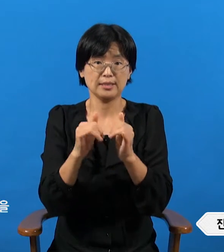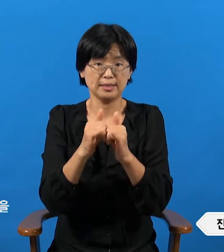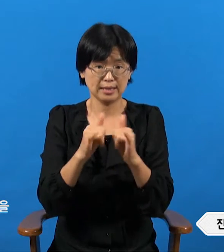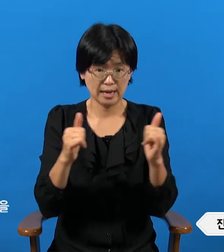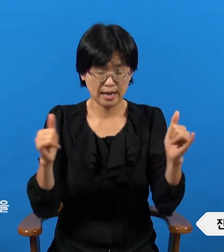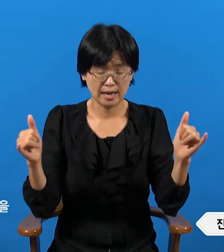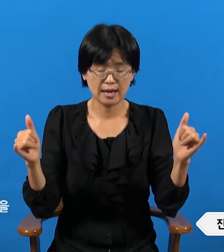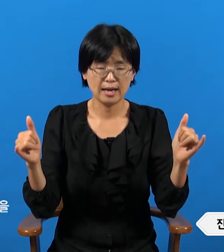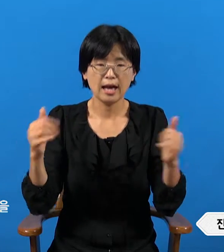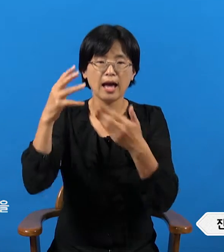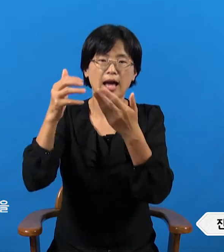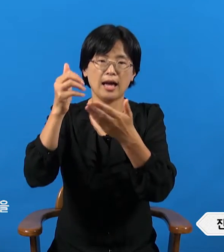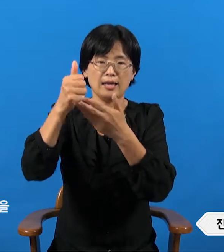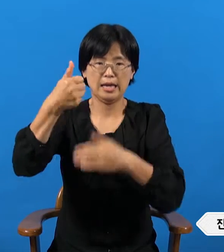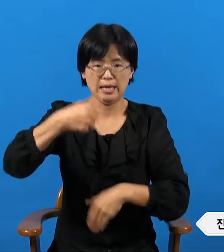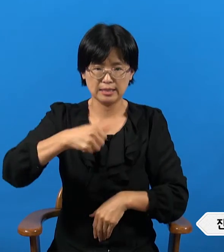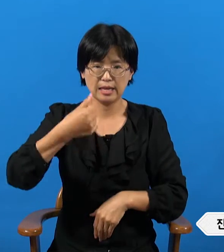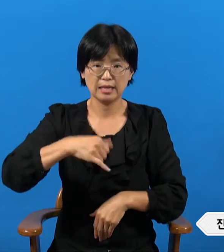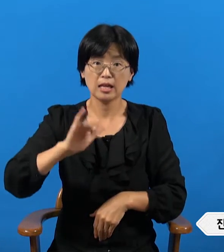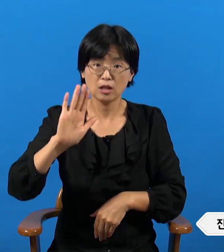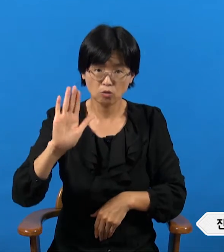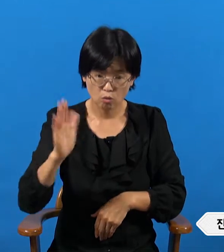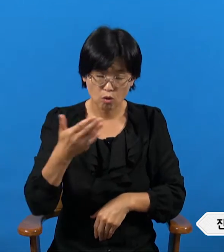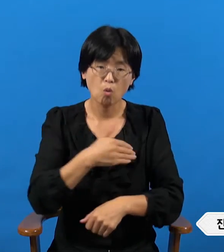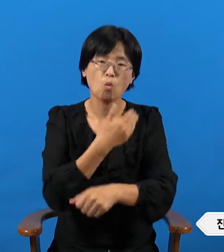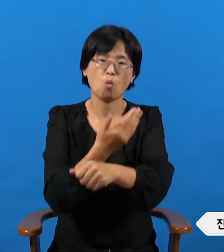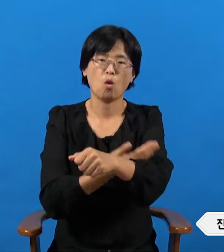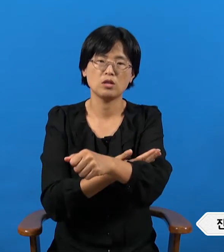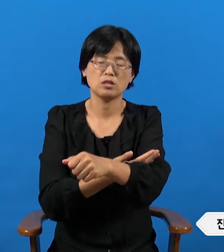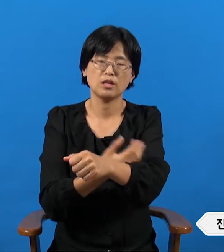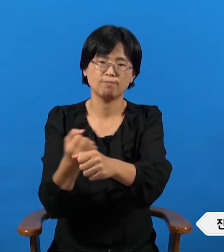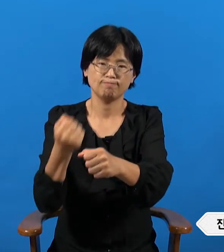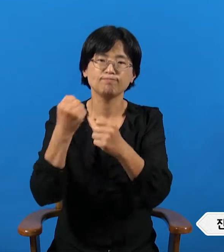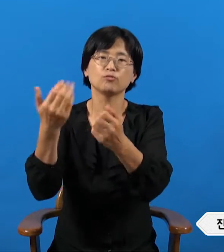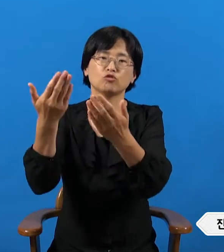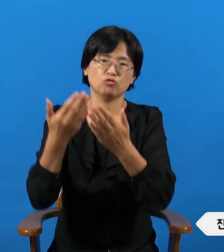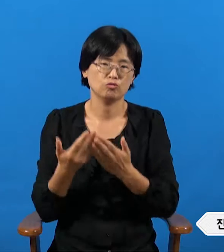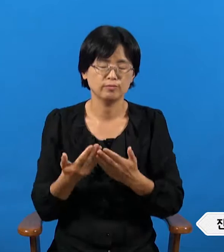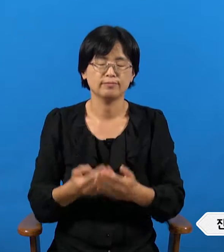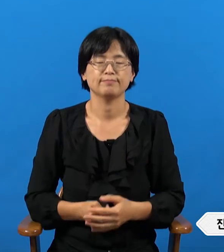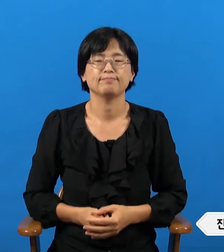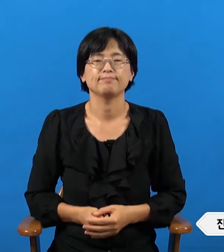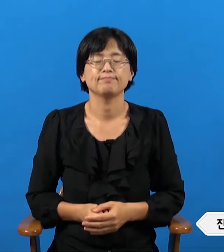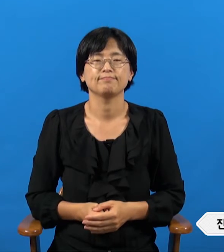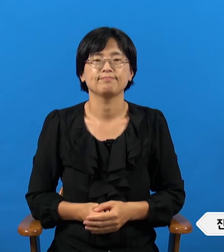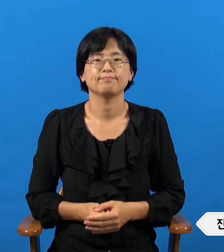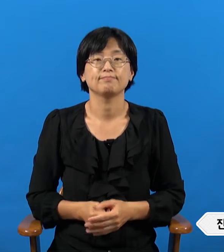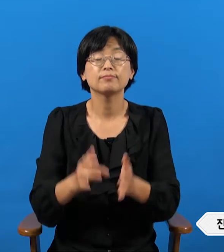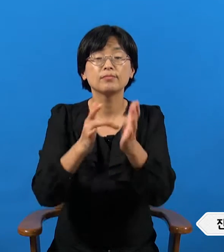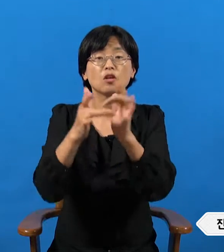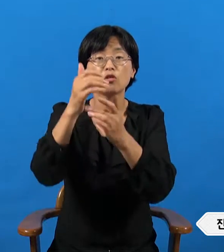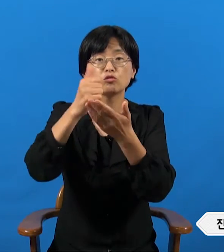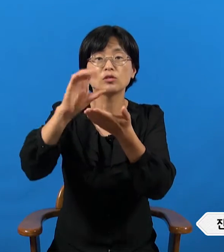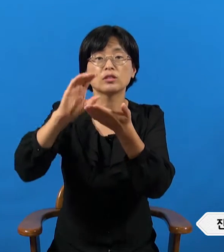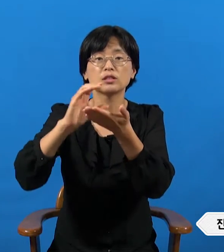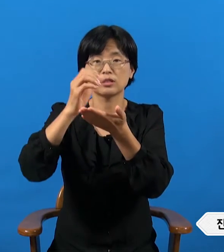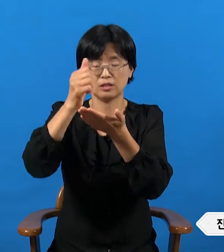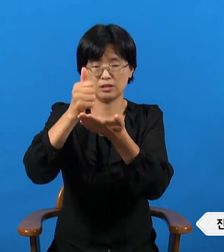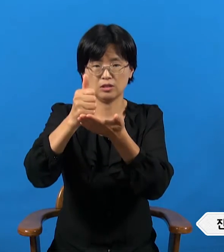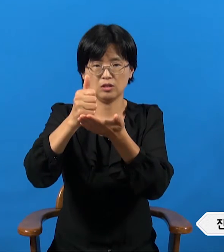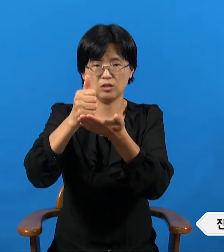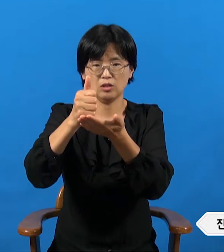이름을 믿는 자들에게는 하나님의 자녀가 되는 권세를 주셨나니.